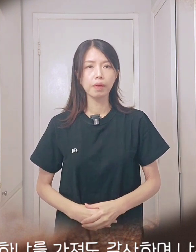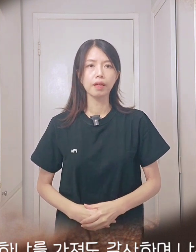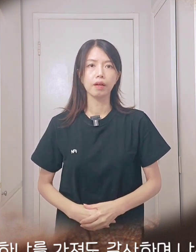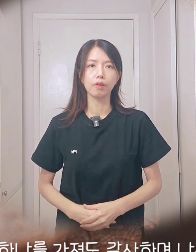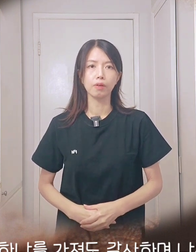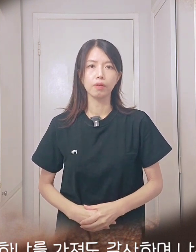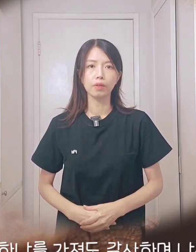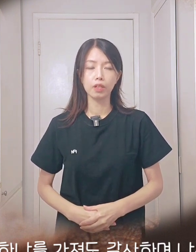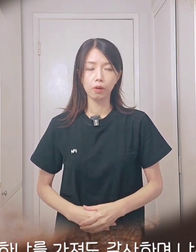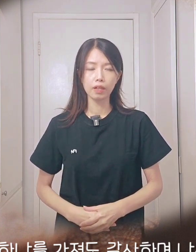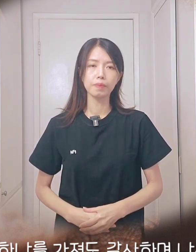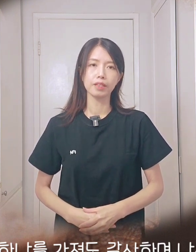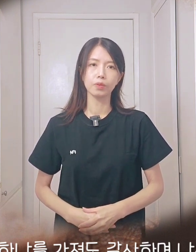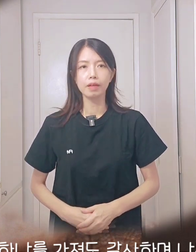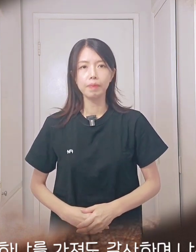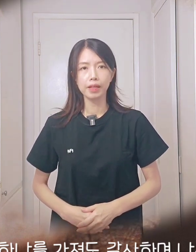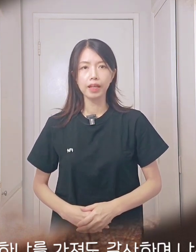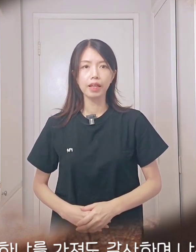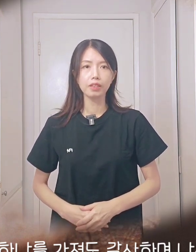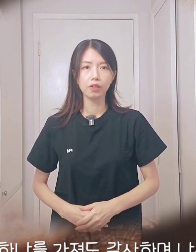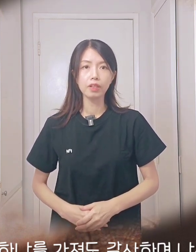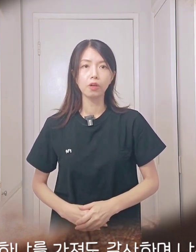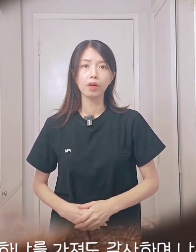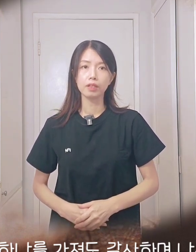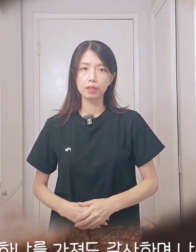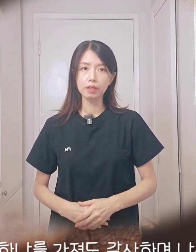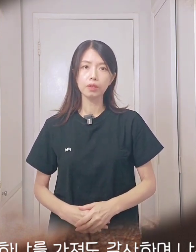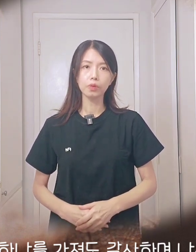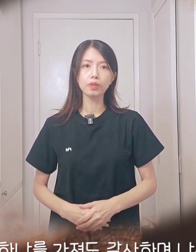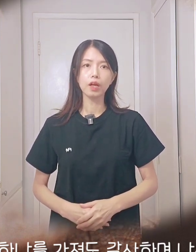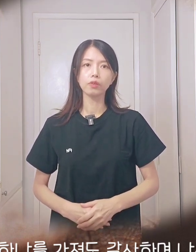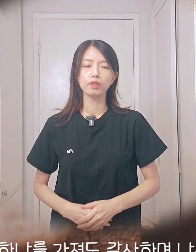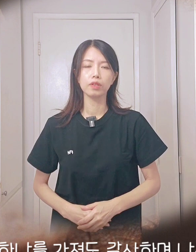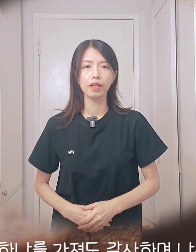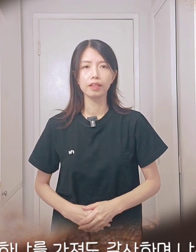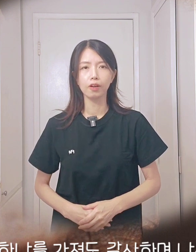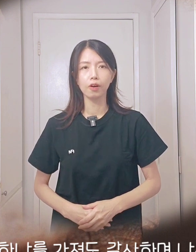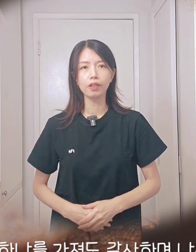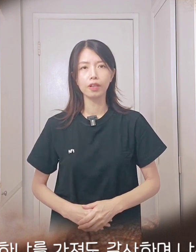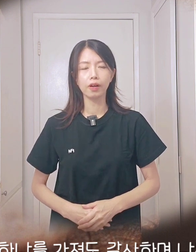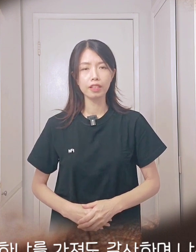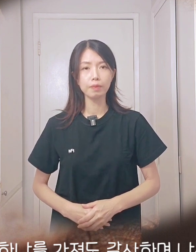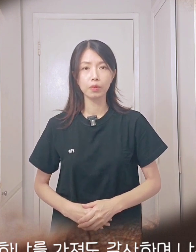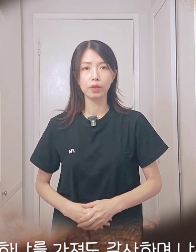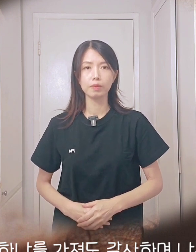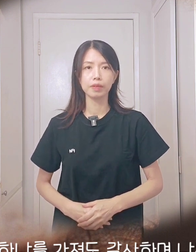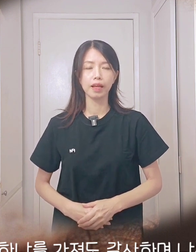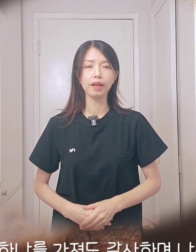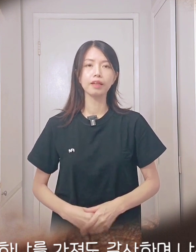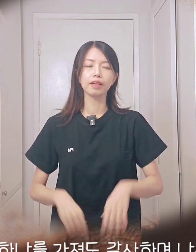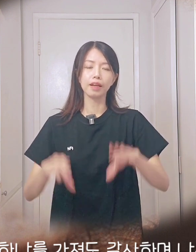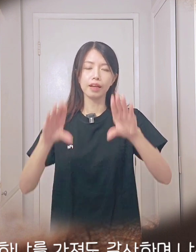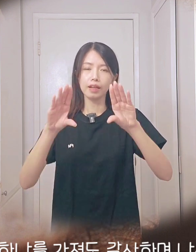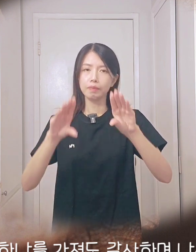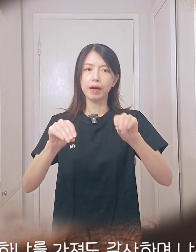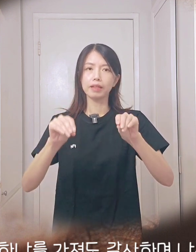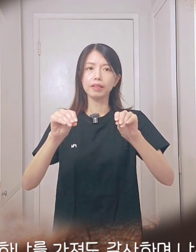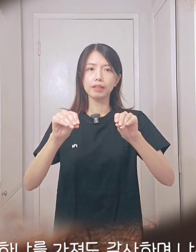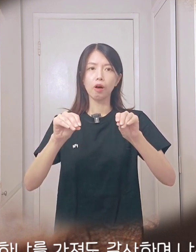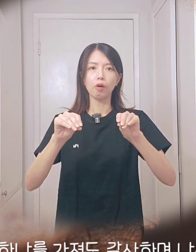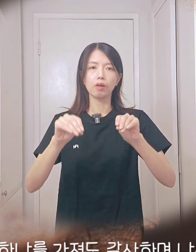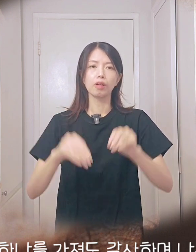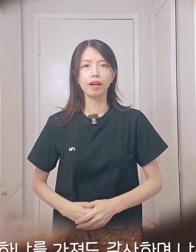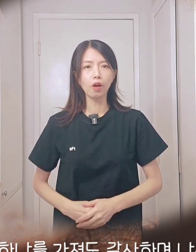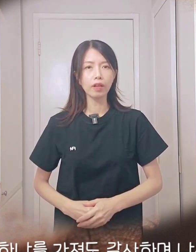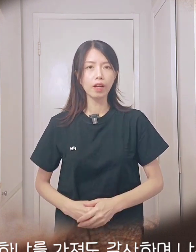한 개만 기억하지 마시고 맥락에 따라서는 여러 가지 뜻으로 사용될 수 있다는 거 기억하시면 좋겠습니다.